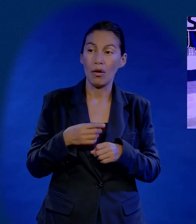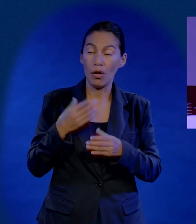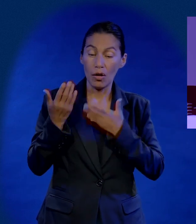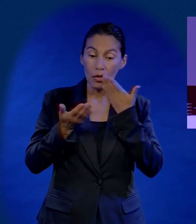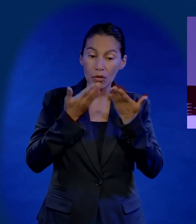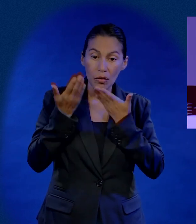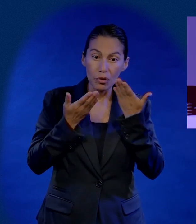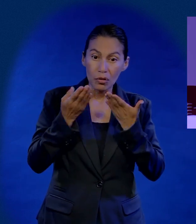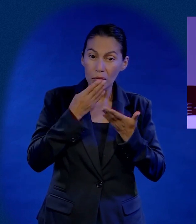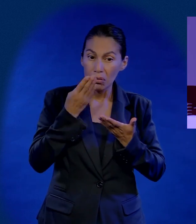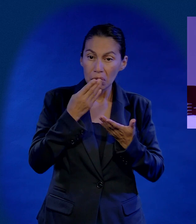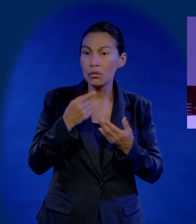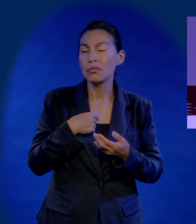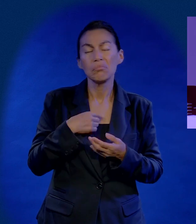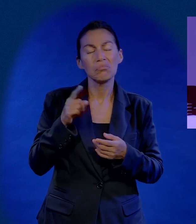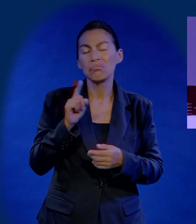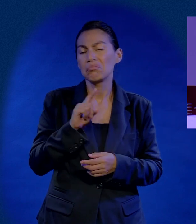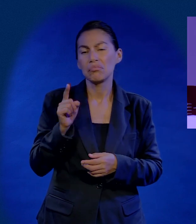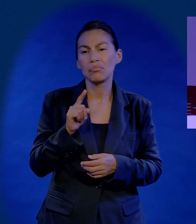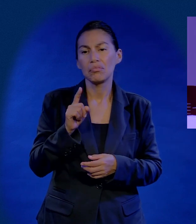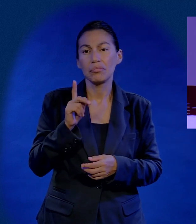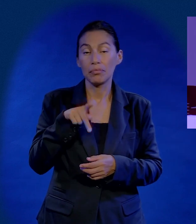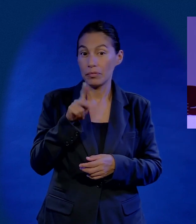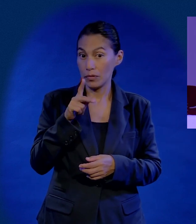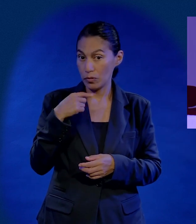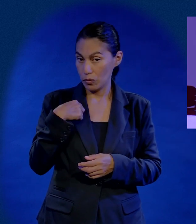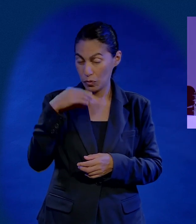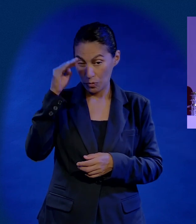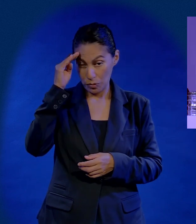he creído que el mayor estudio bíblico lo dio con nosotros.